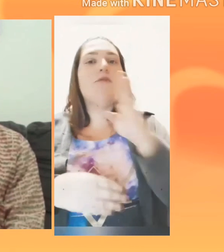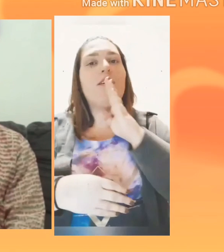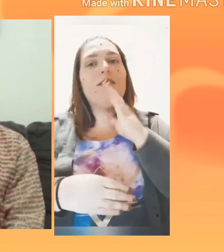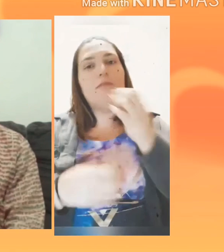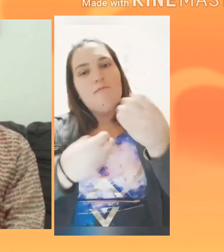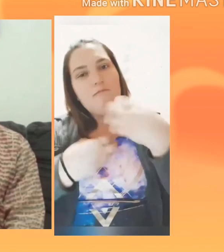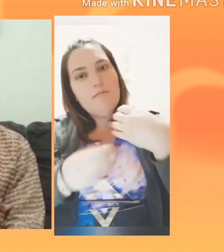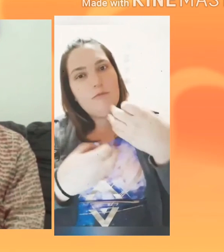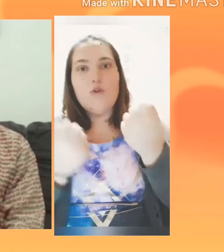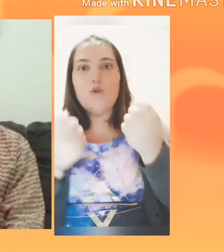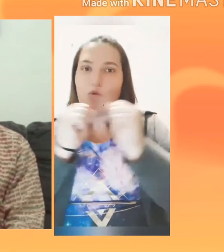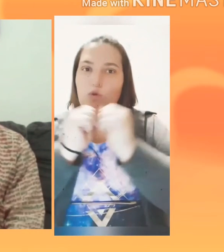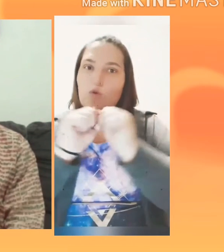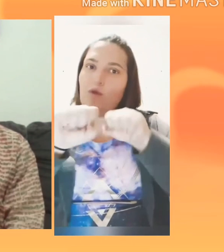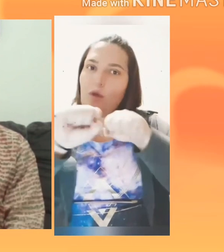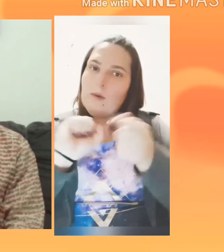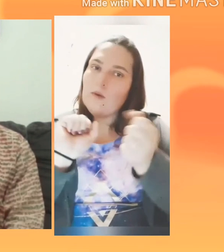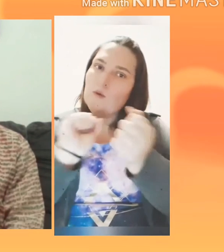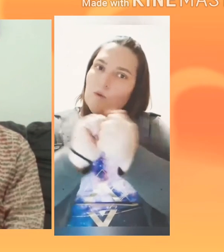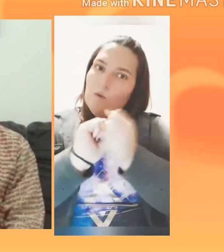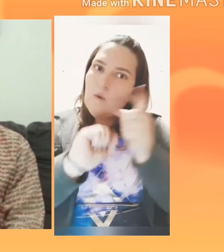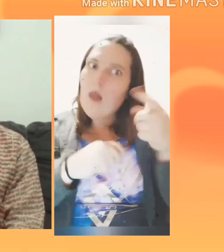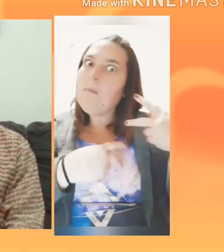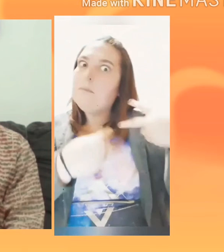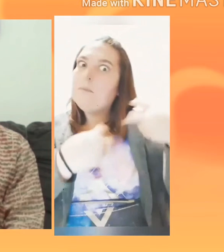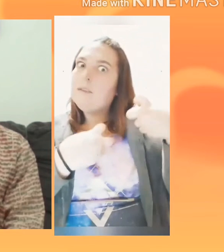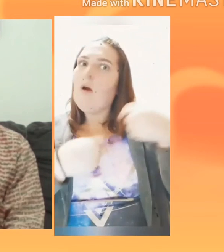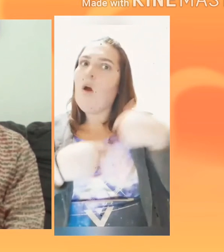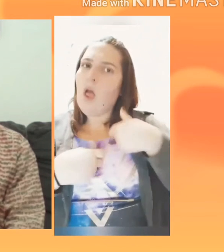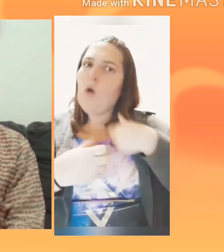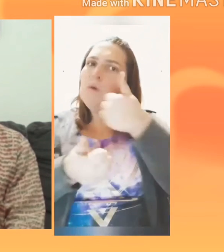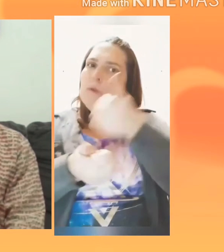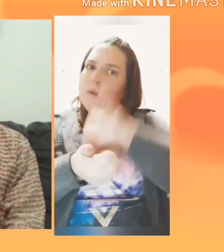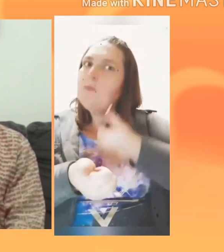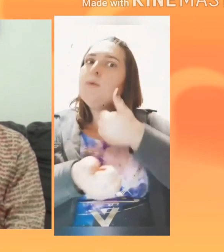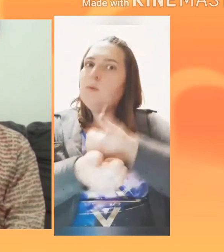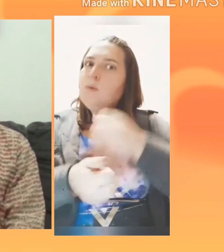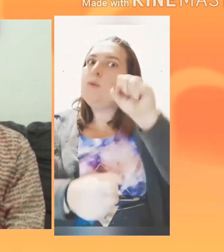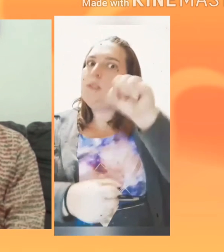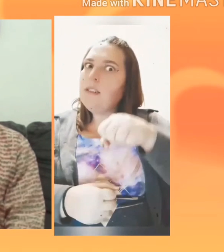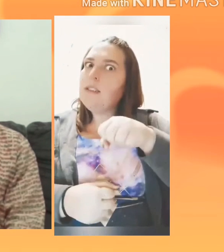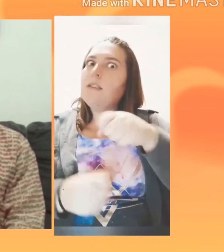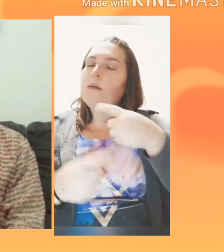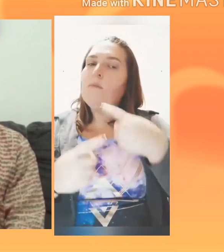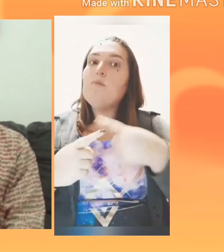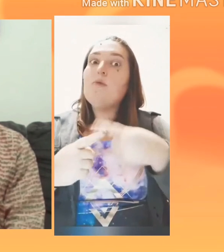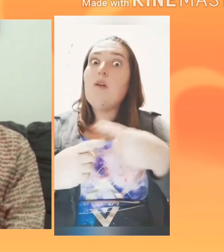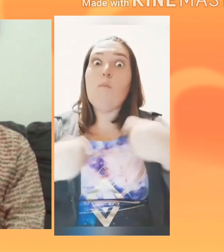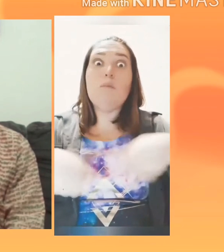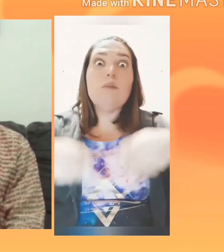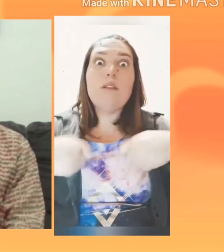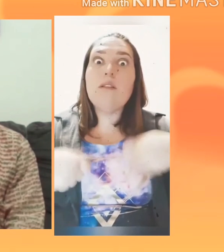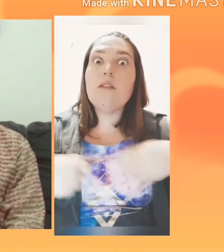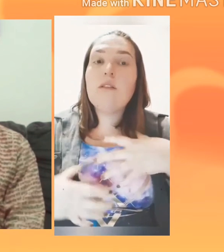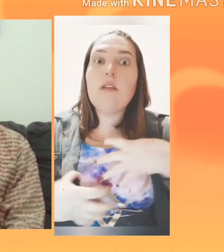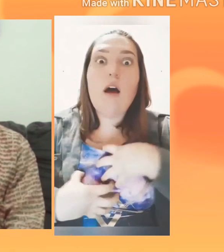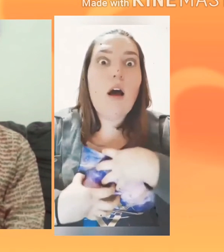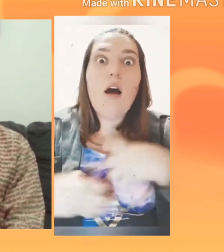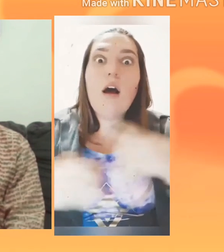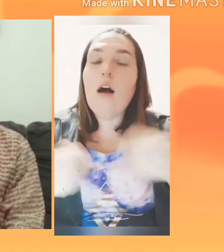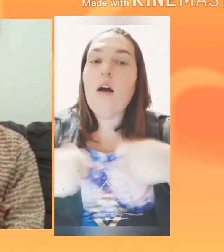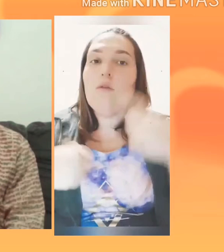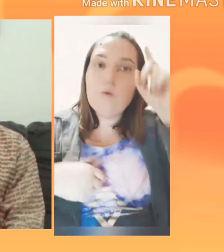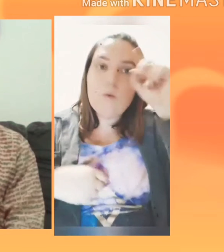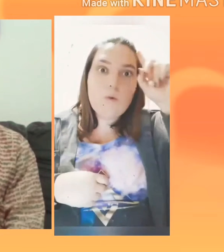obter esse conhecimento e ele me convidou para ter a formação com ele. Ele percebendo que eu me dedicava bastante, eu me dedicava não só